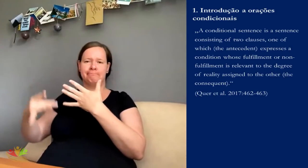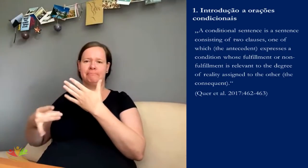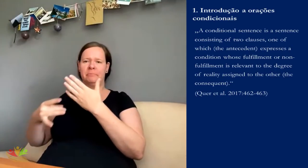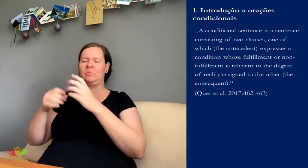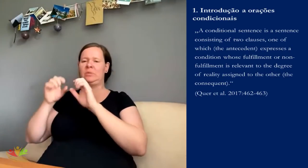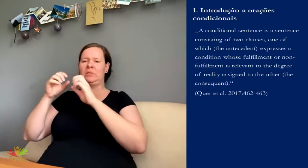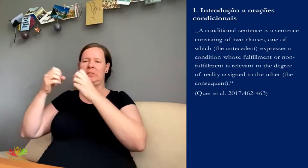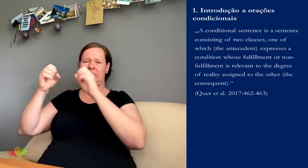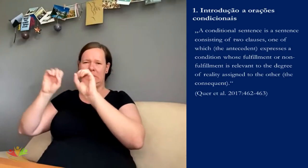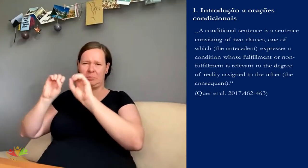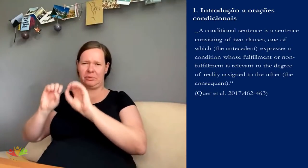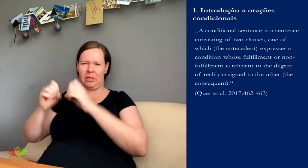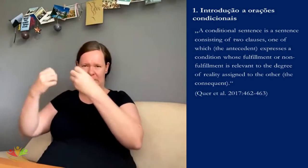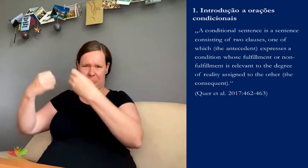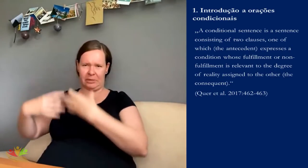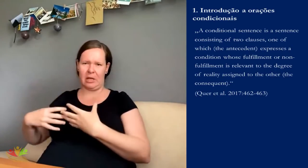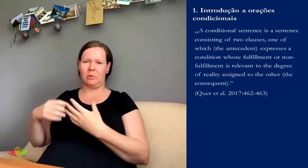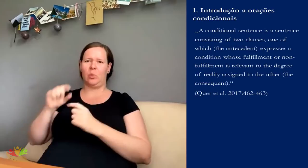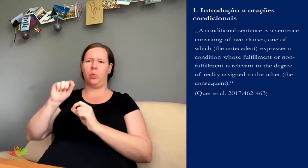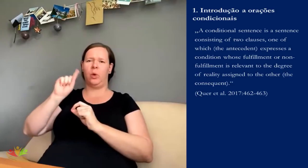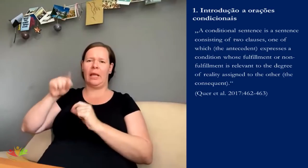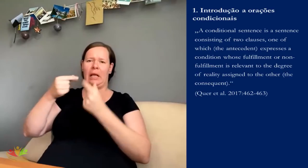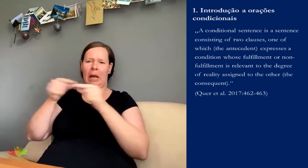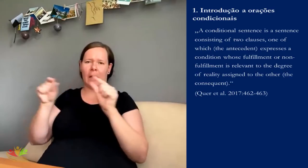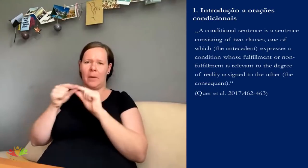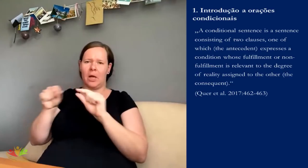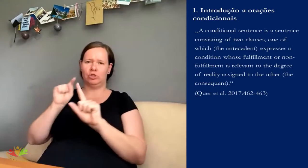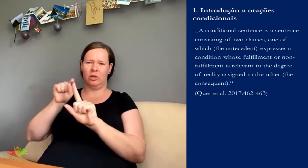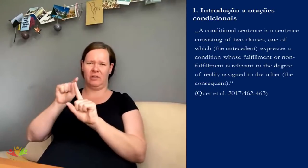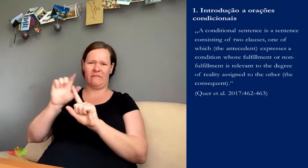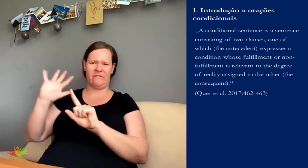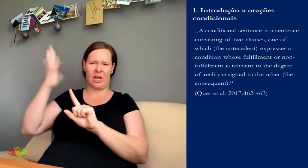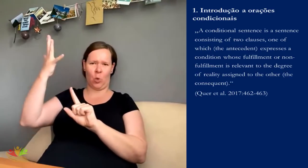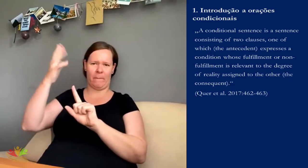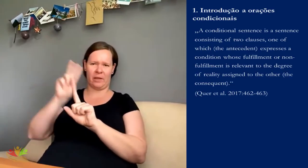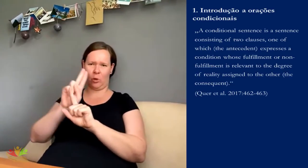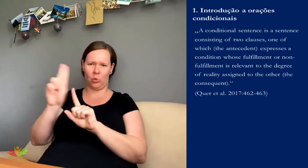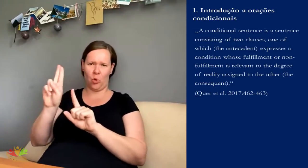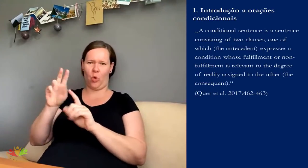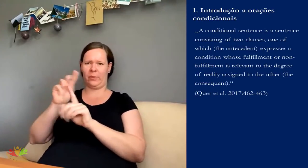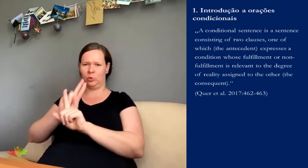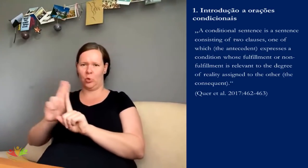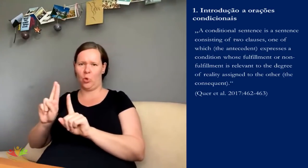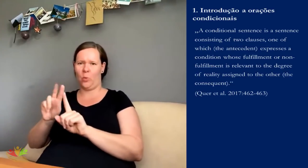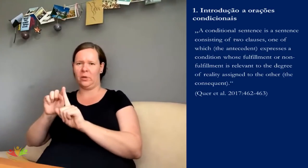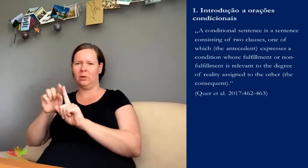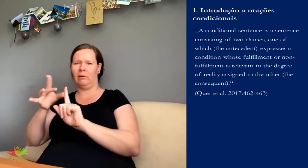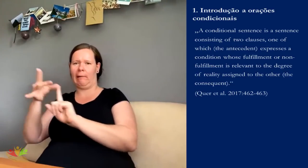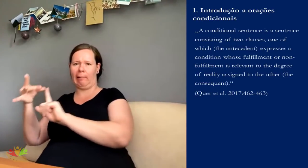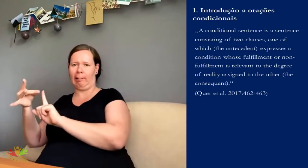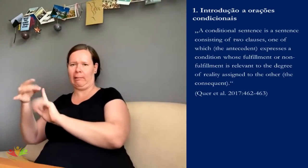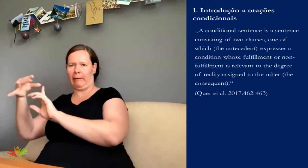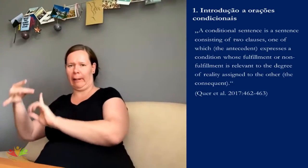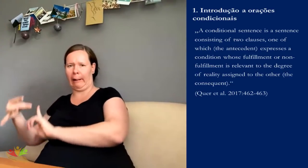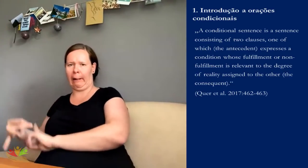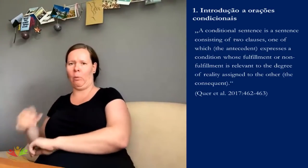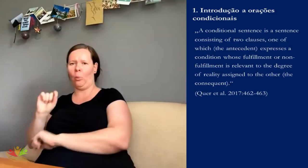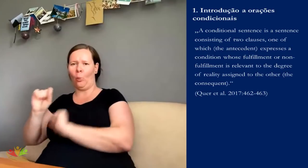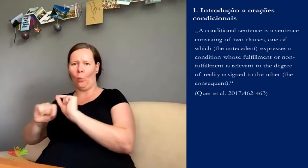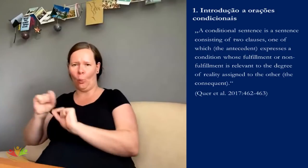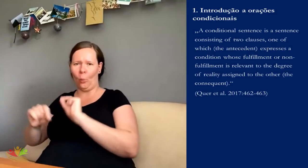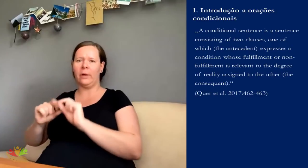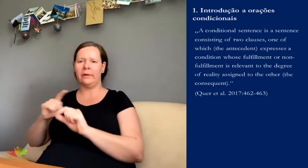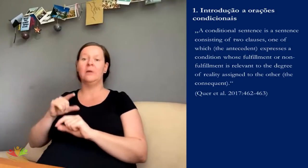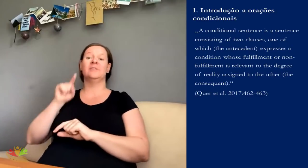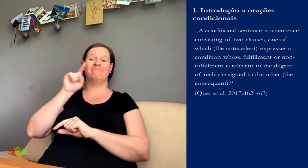O autor Kerr, do grupo de pesquisa com a língua de sinais europeias, ele